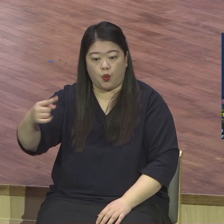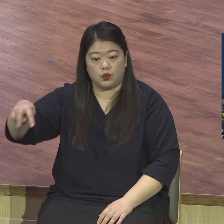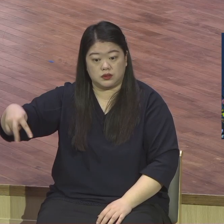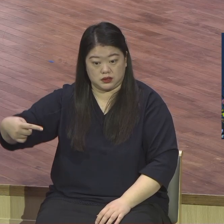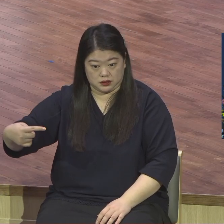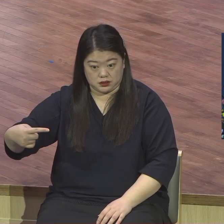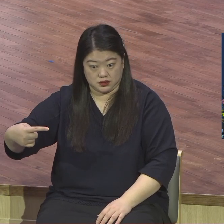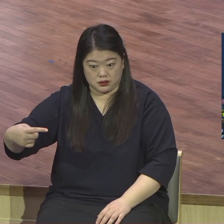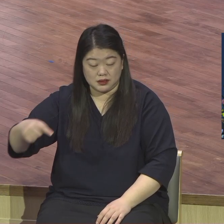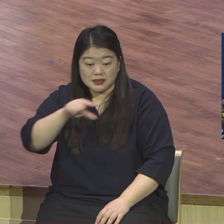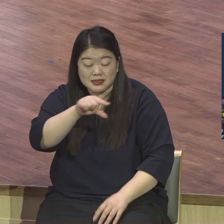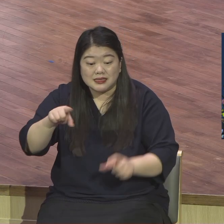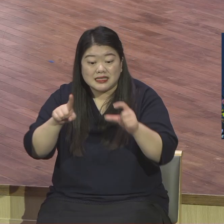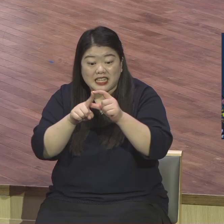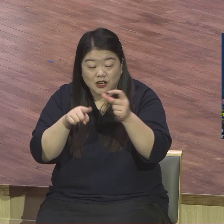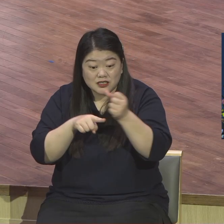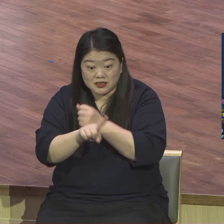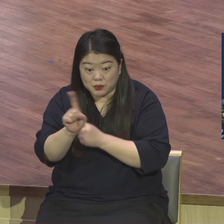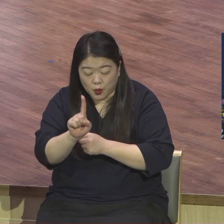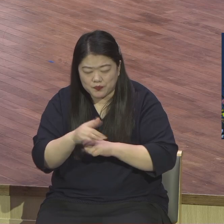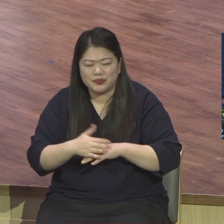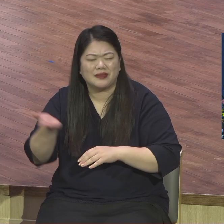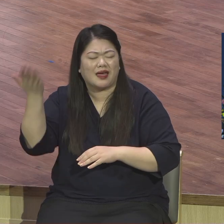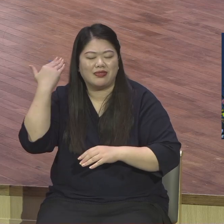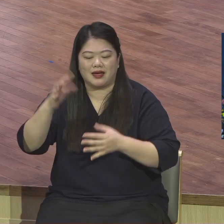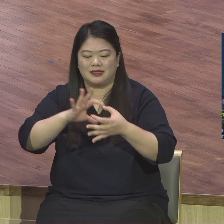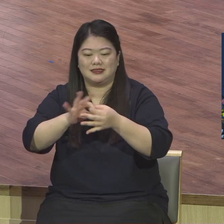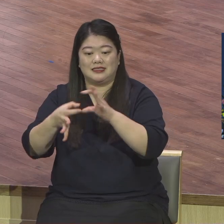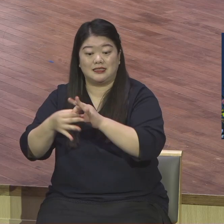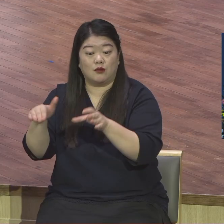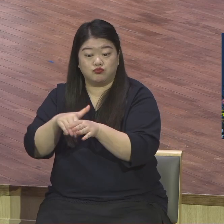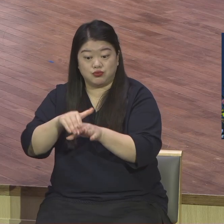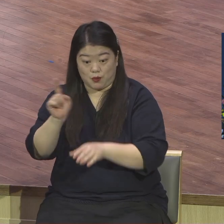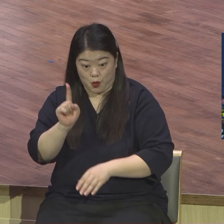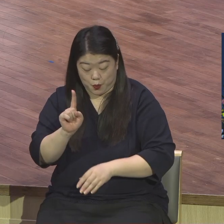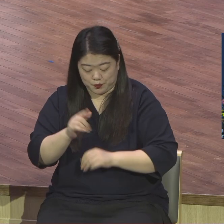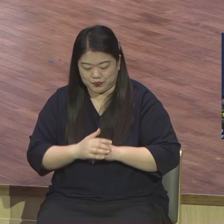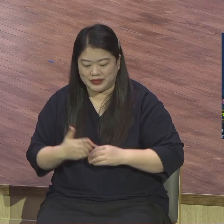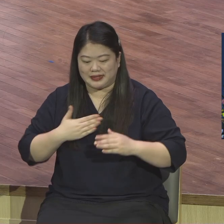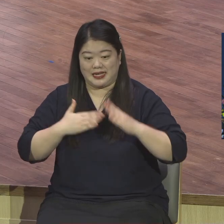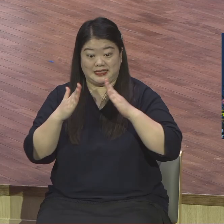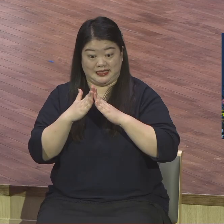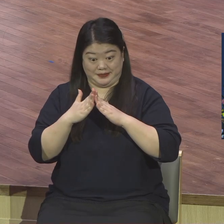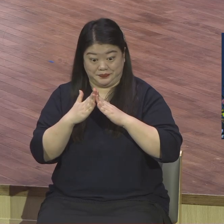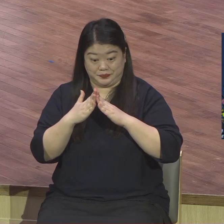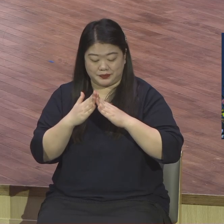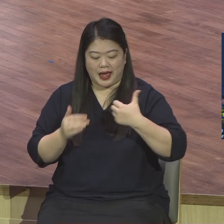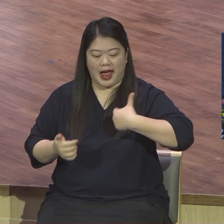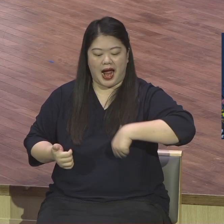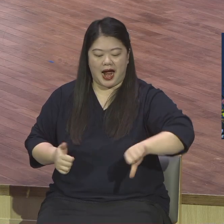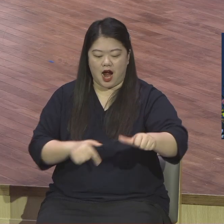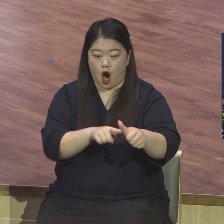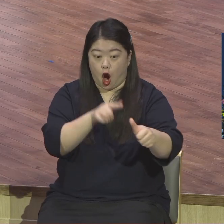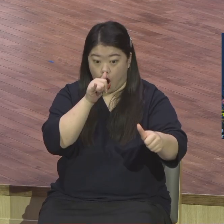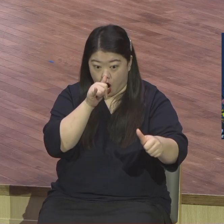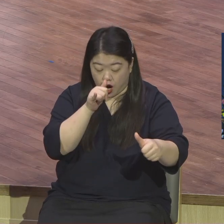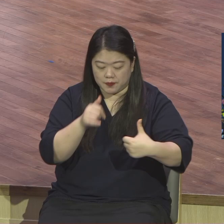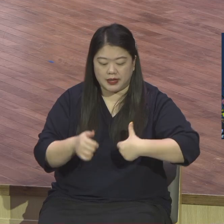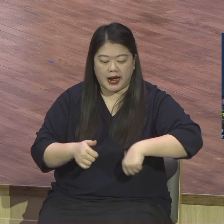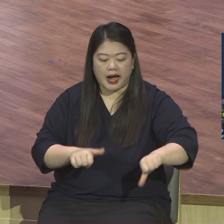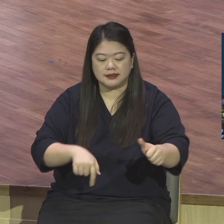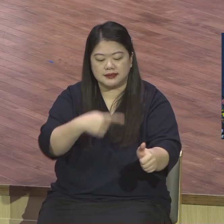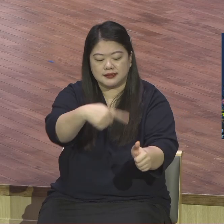당시에, 당시 헬라 사회에서는요, 어린 자녀들에게 초등 이 학문을 가르쳐 주고